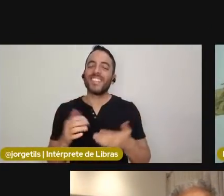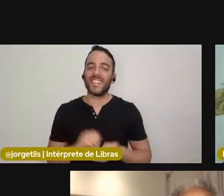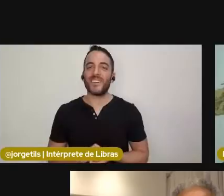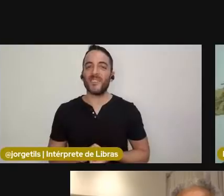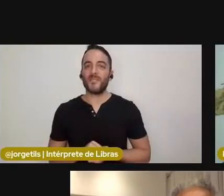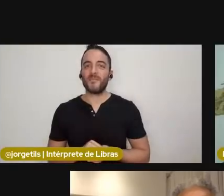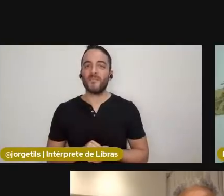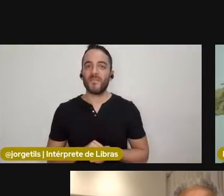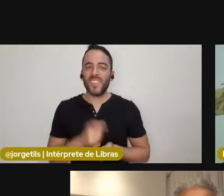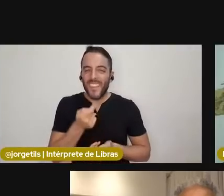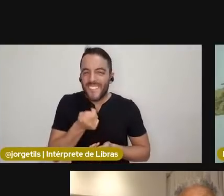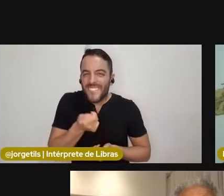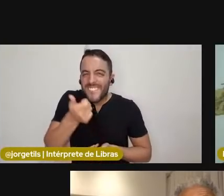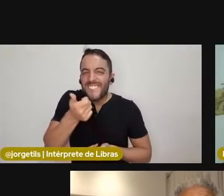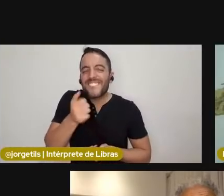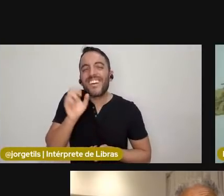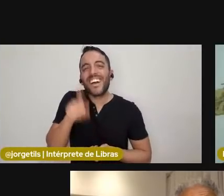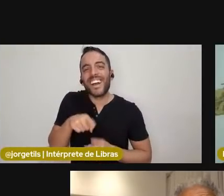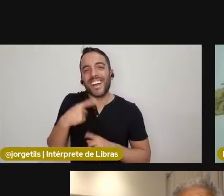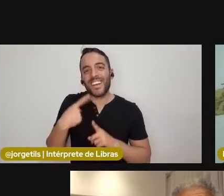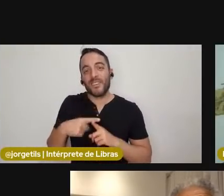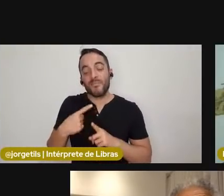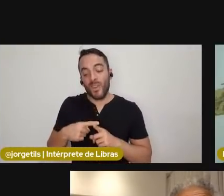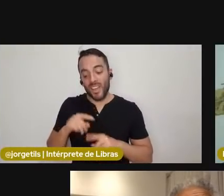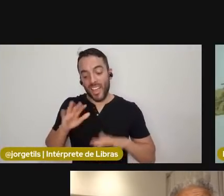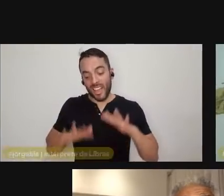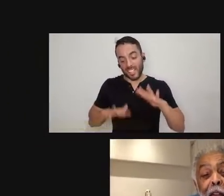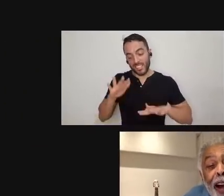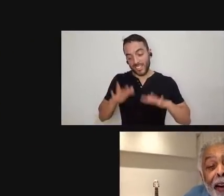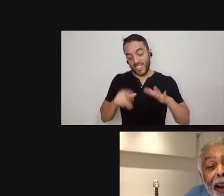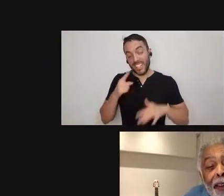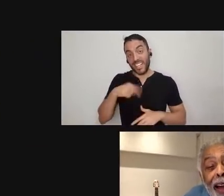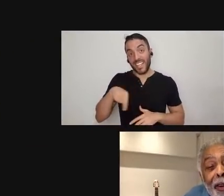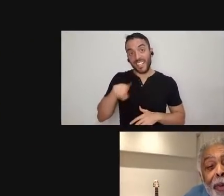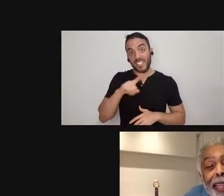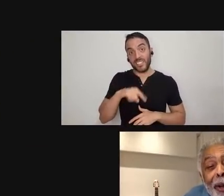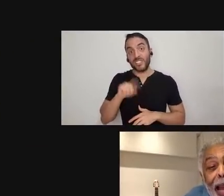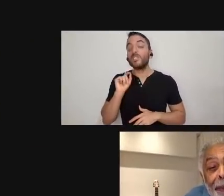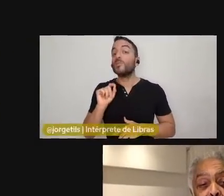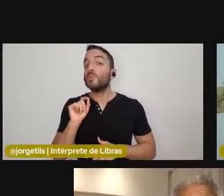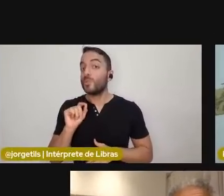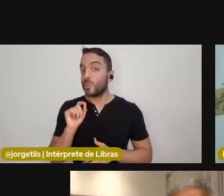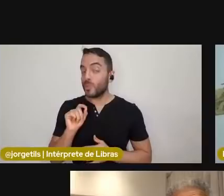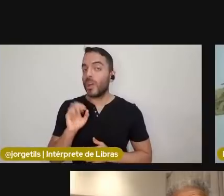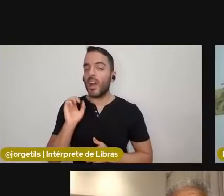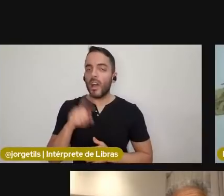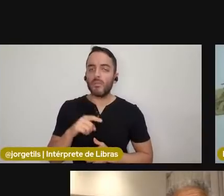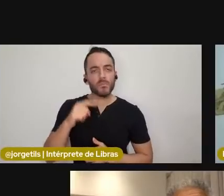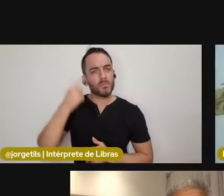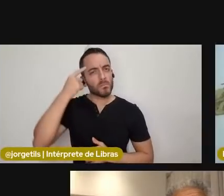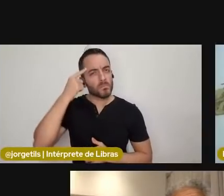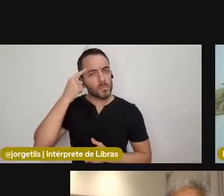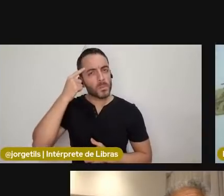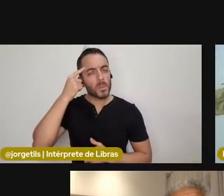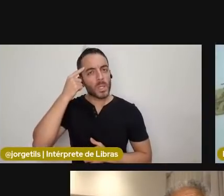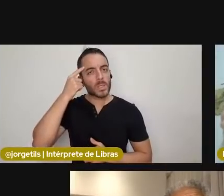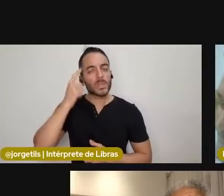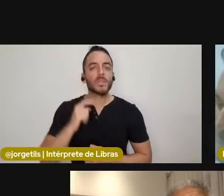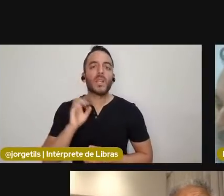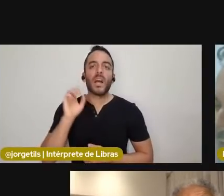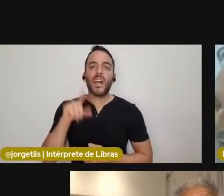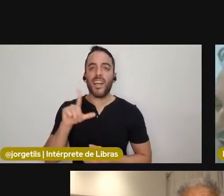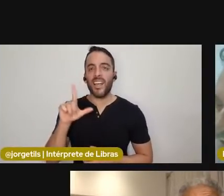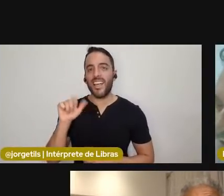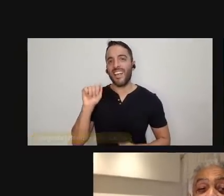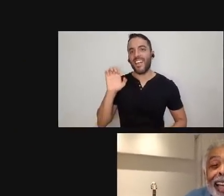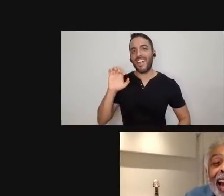era essa, porque às vezes a gente é tentado a cometer o lapso que o Ilael cometeu aí